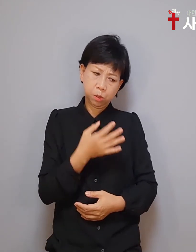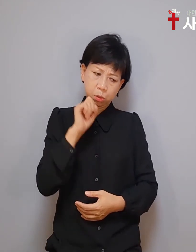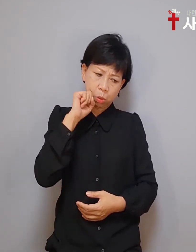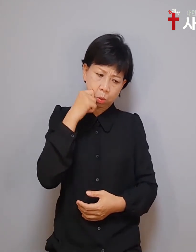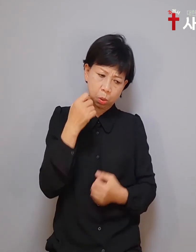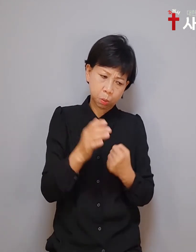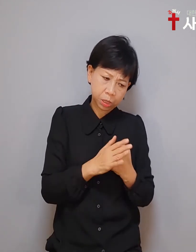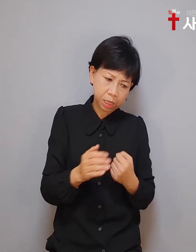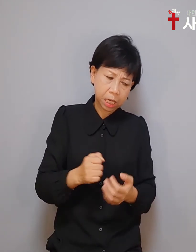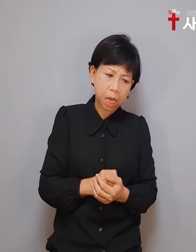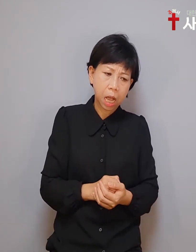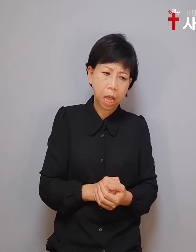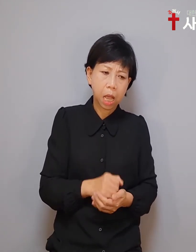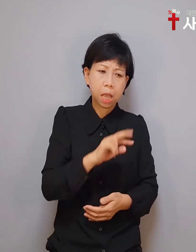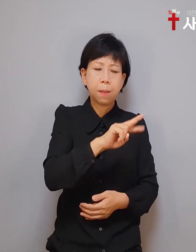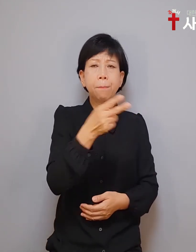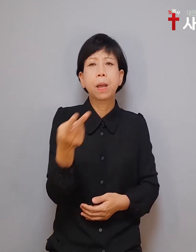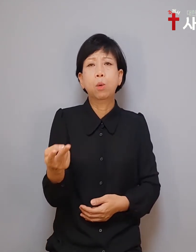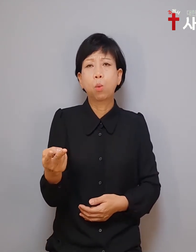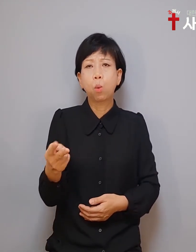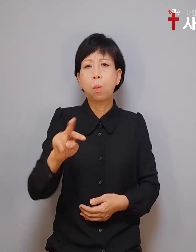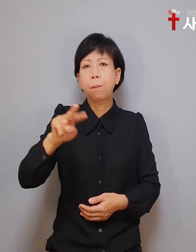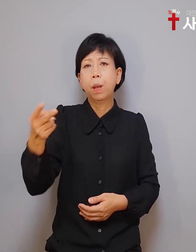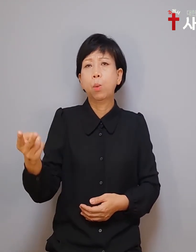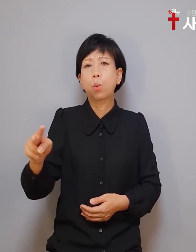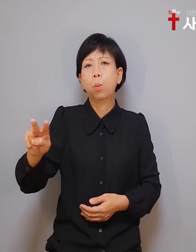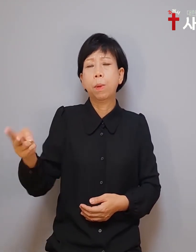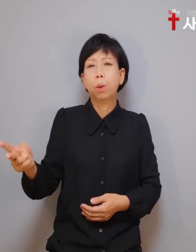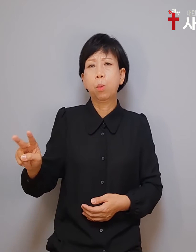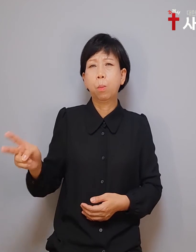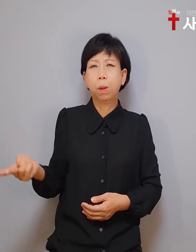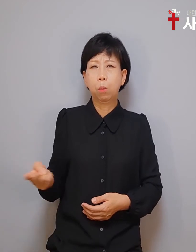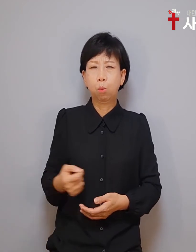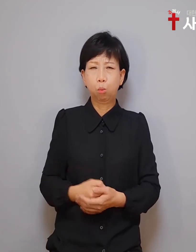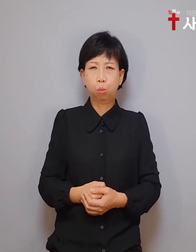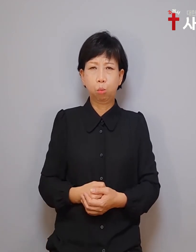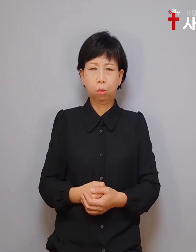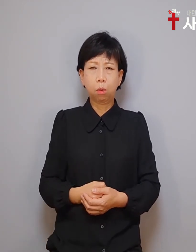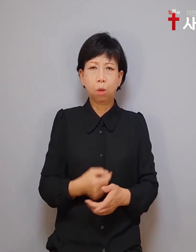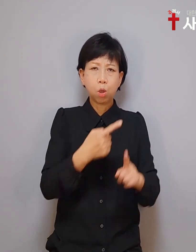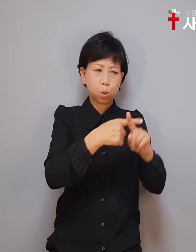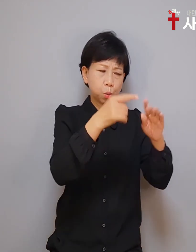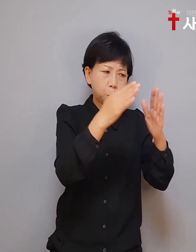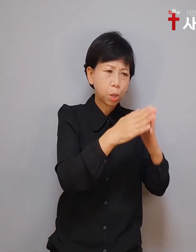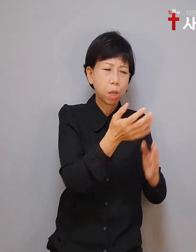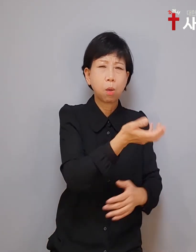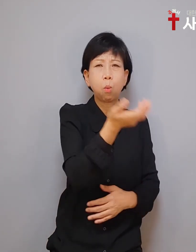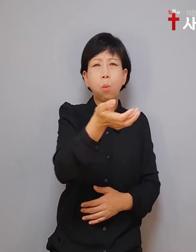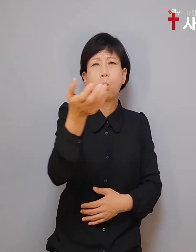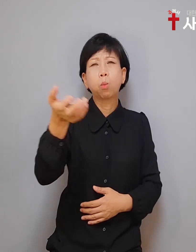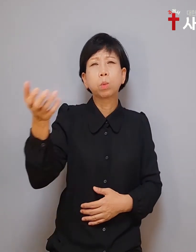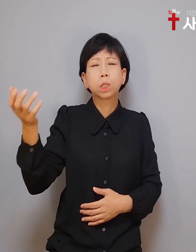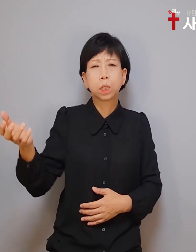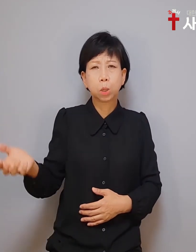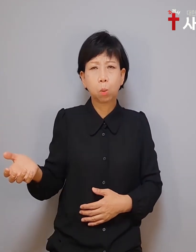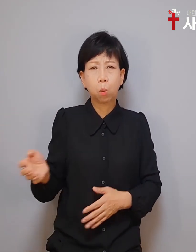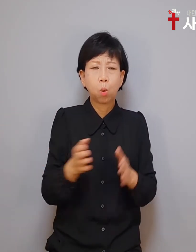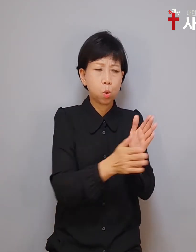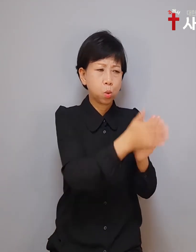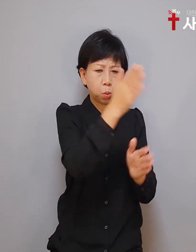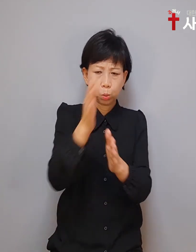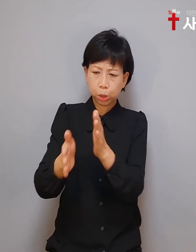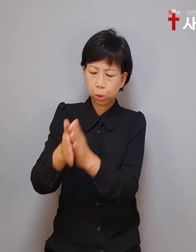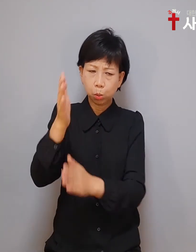저 SNS로 옮깁니다. 이 교회에서 저 교회로 옮기지요. 이 도시에서 저 도시로 옮깁니다. 뭔가 이게